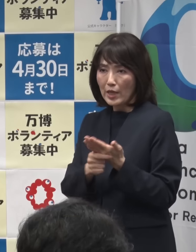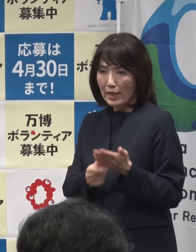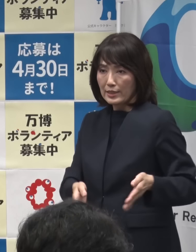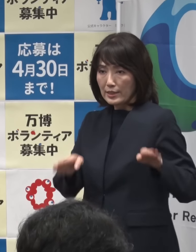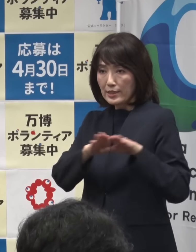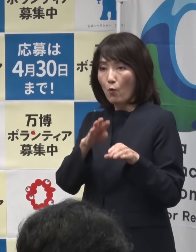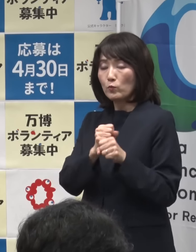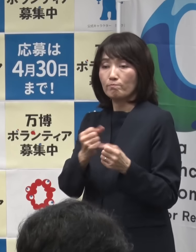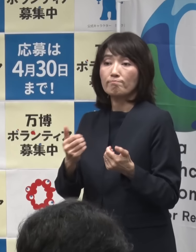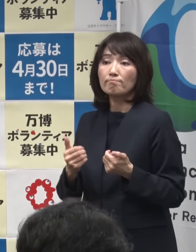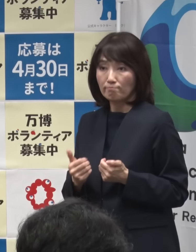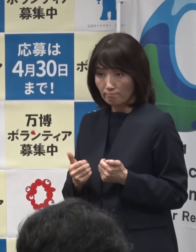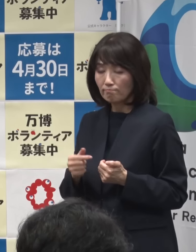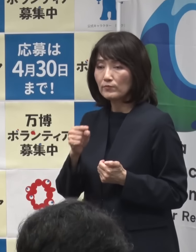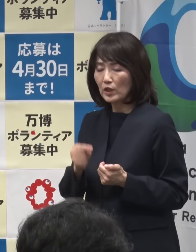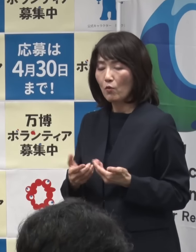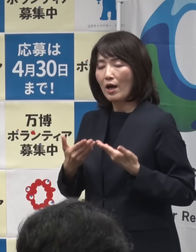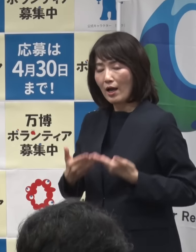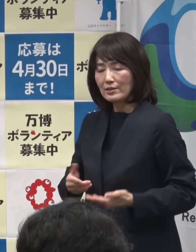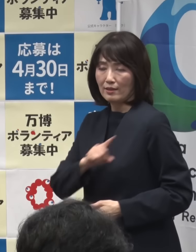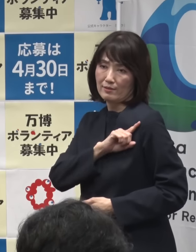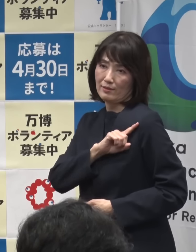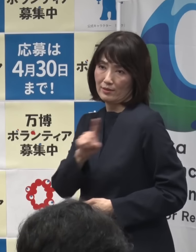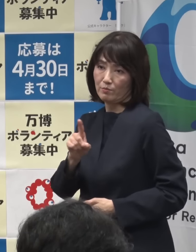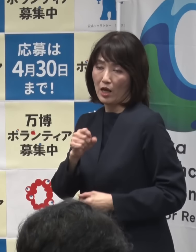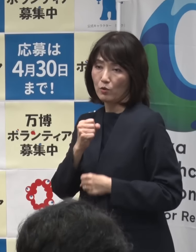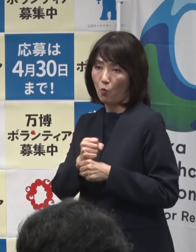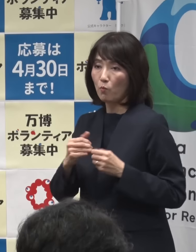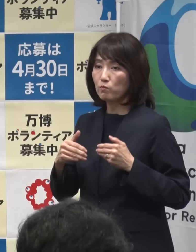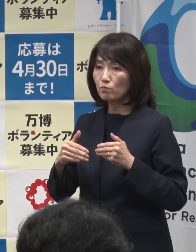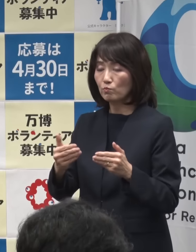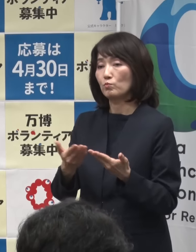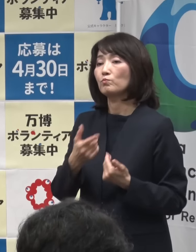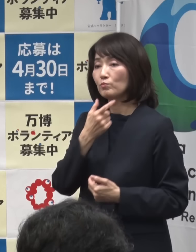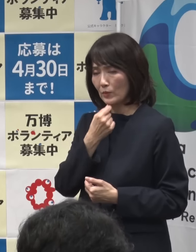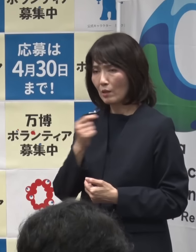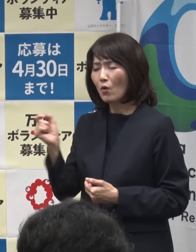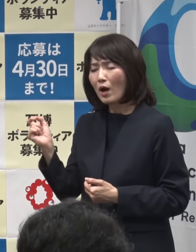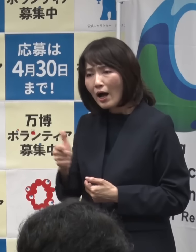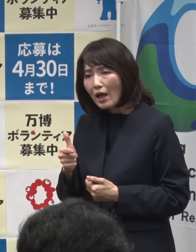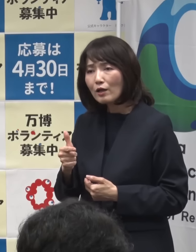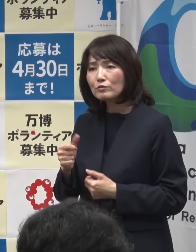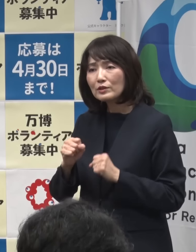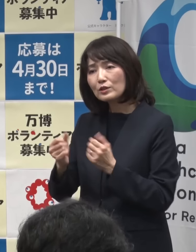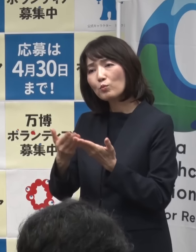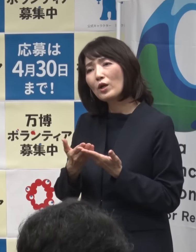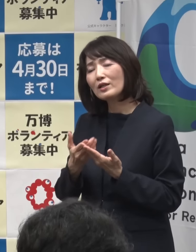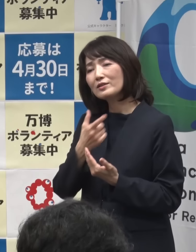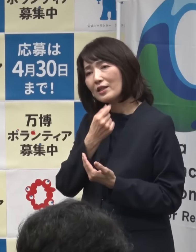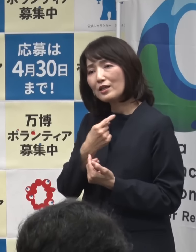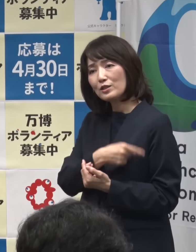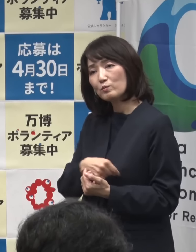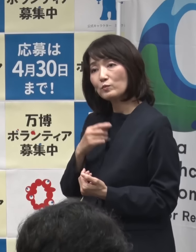ありますので、やっぱりそこは安全第一に工事としては進めてもらいたい、まあ、できるだけ早くやってもらいたいのもあるんですけれども、まあ、そこ